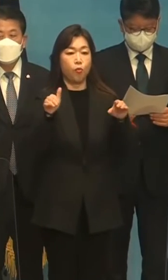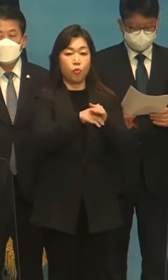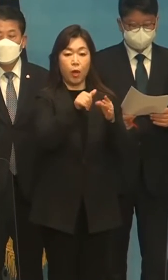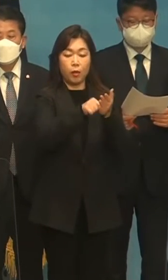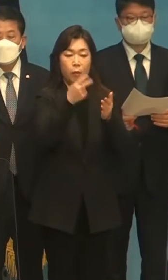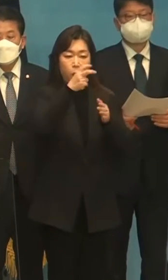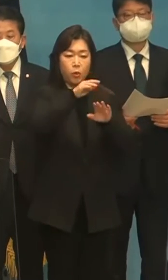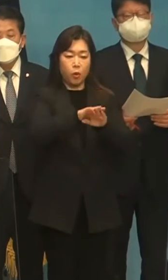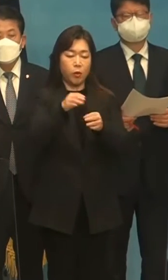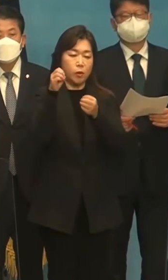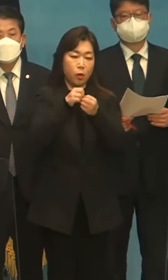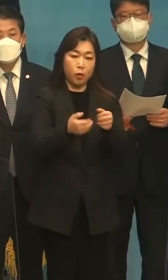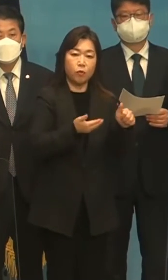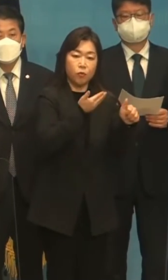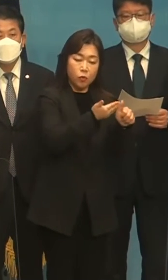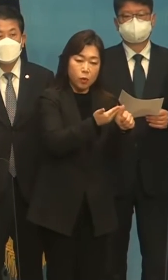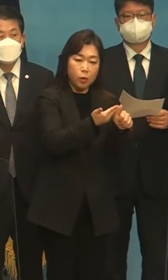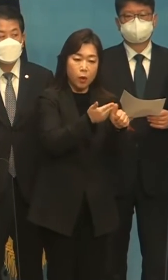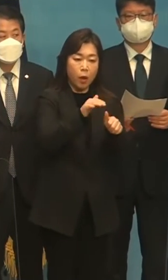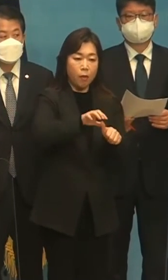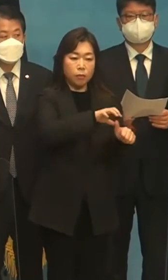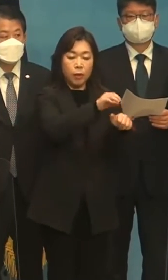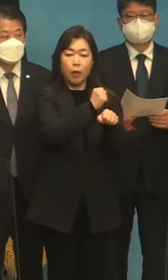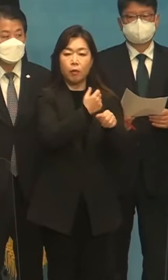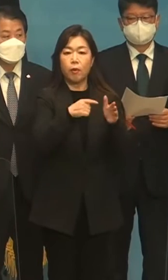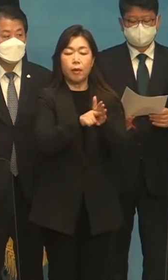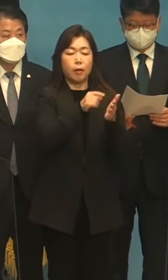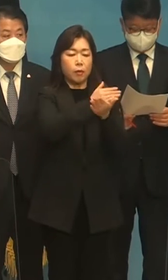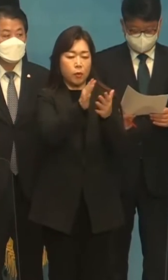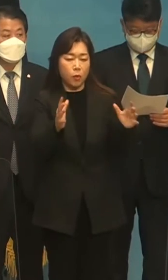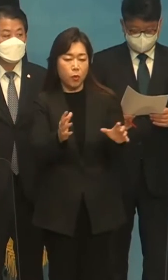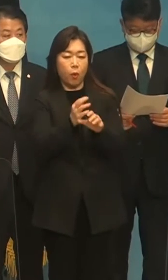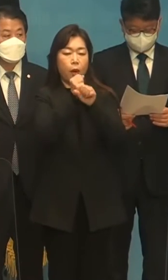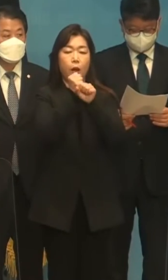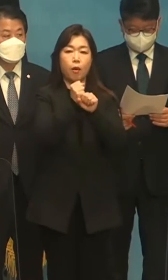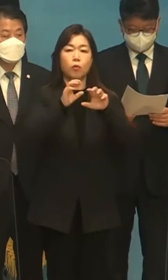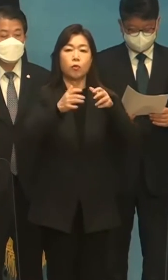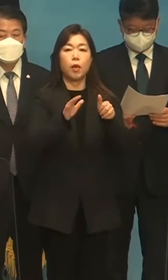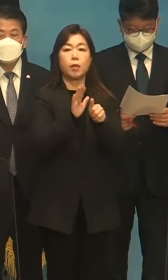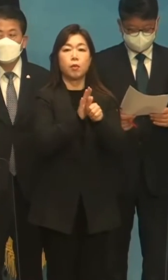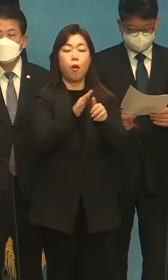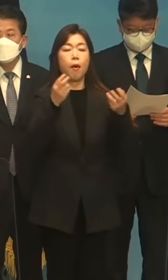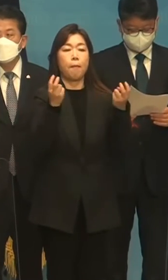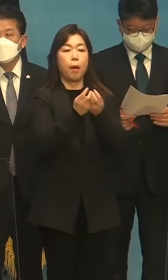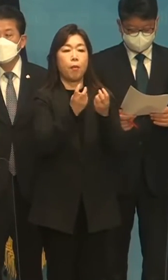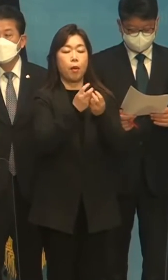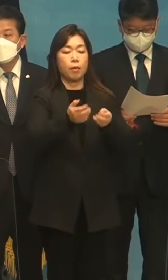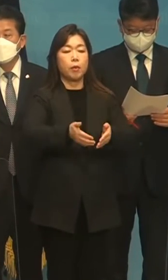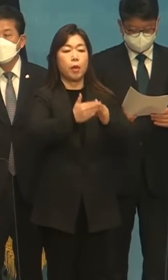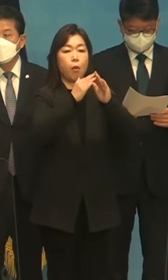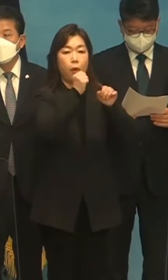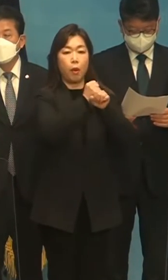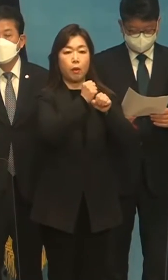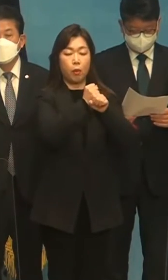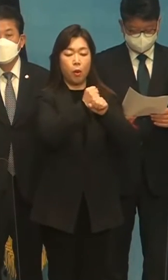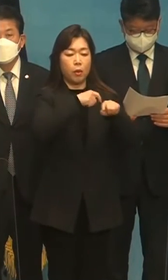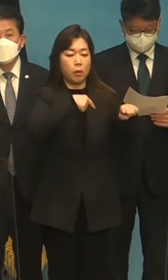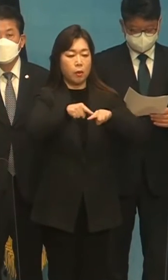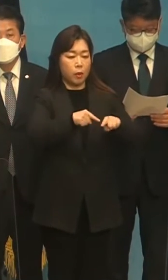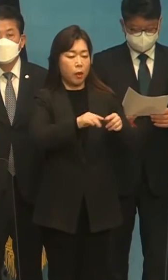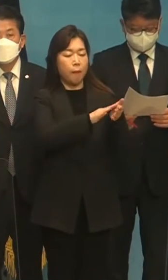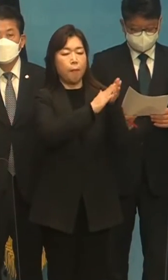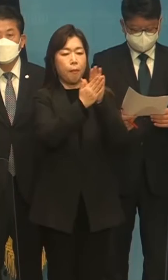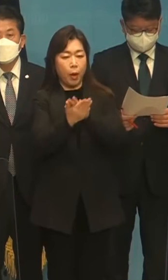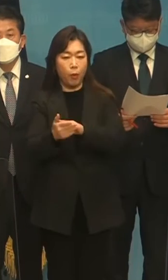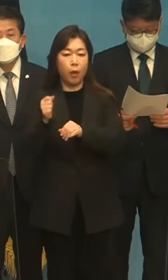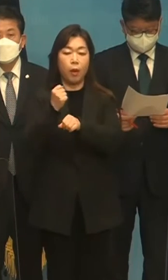보존, 전승, 향유를 위한 종합적인 국가 지원 체계 정립으로 정책